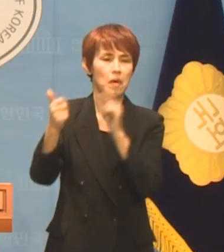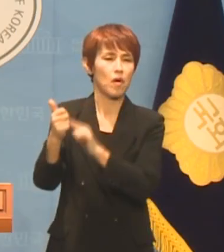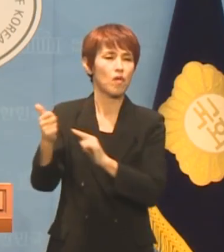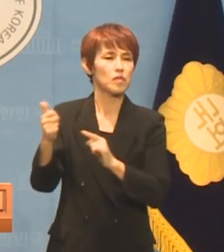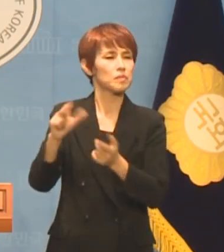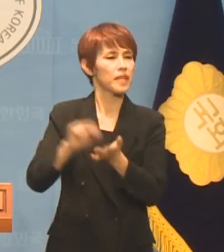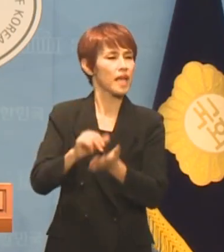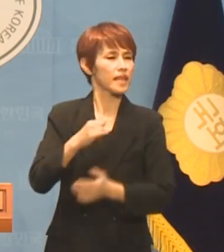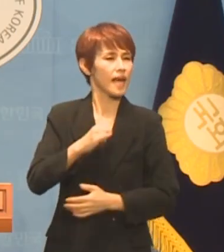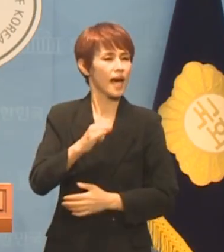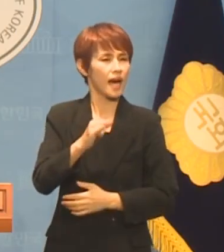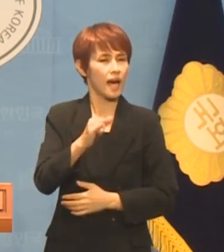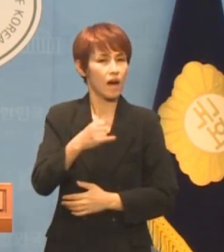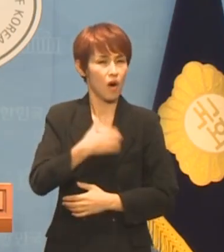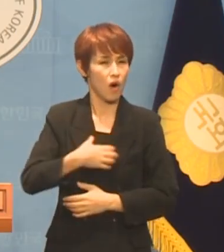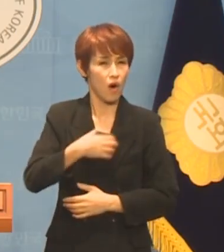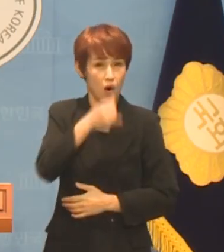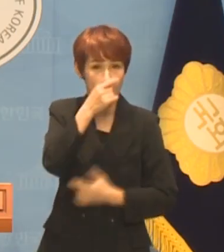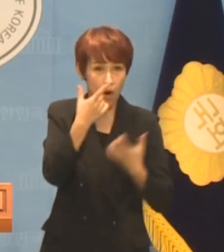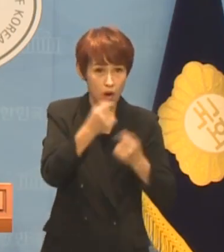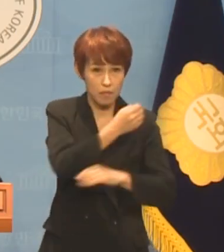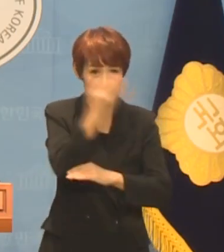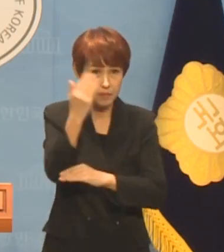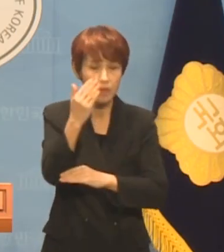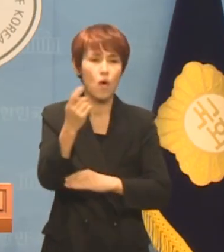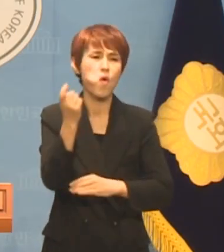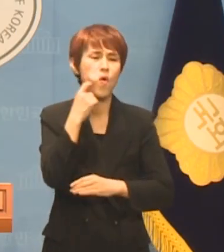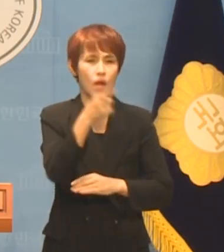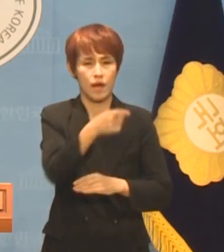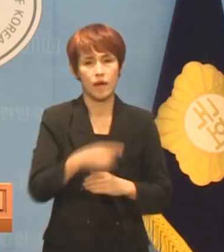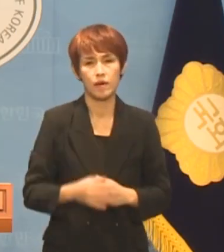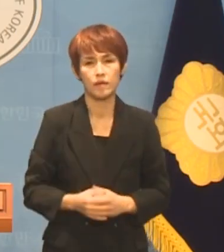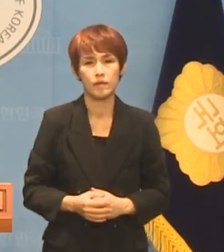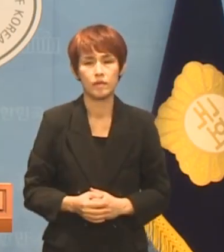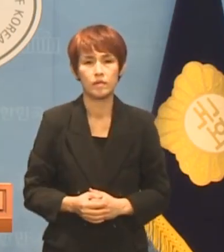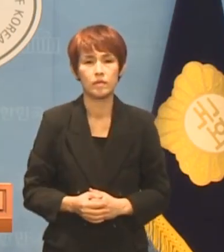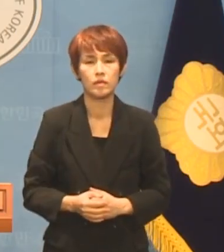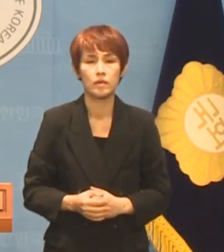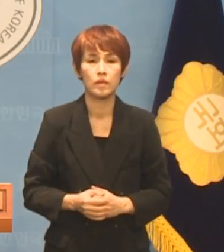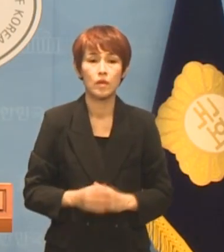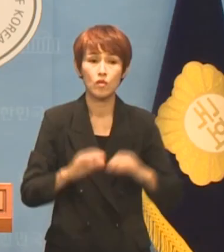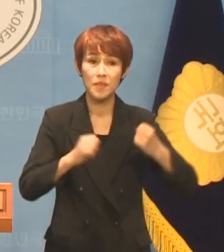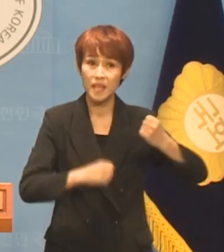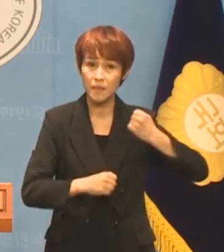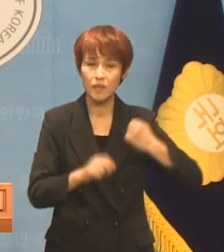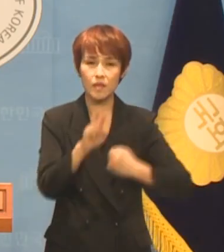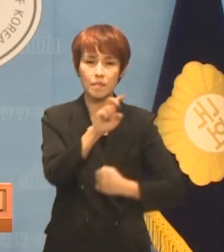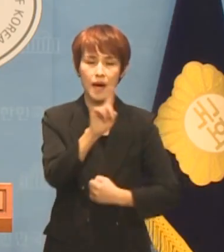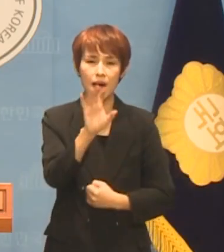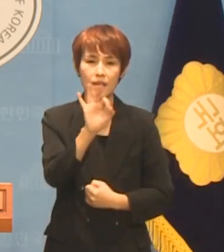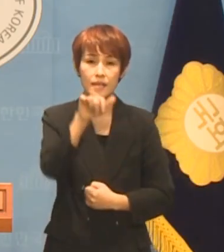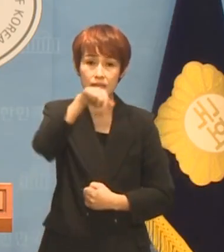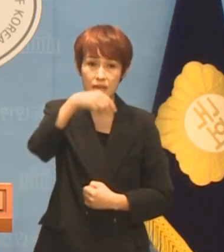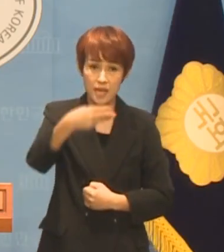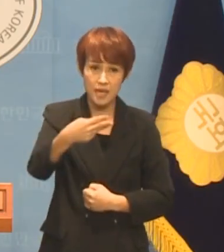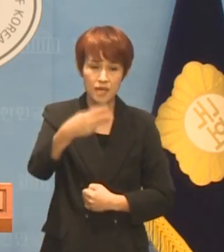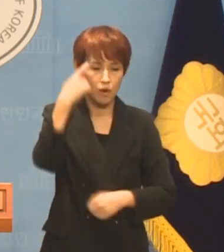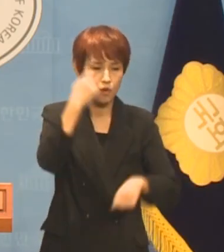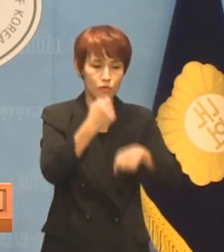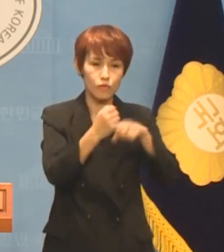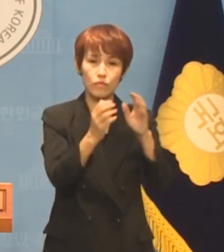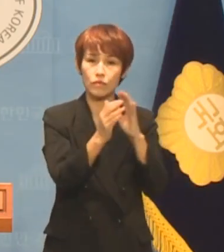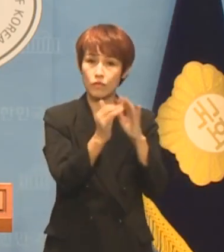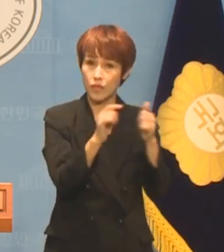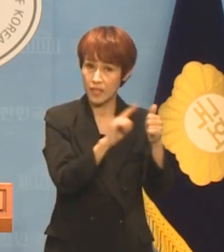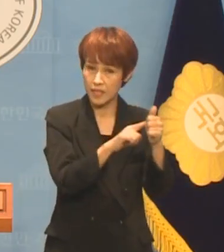같이 거짓말을 한 셈입니다. 또한 국민의힘은 마이클 오헨룬 브루킹스 연구소 선임